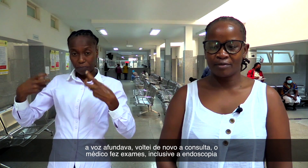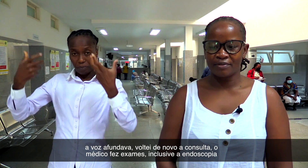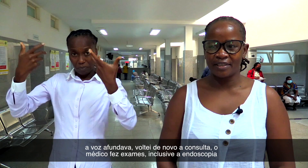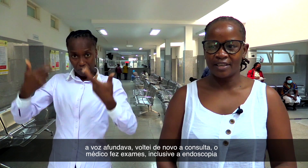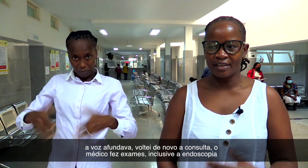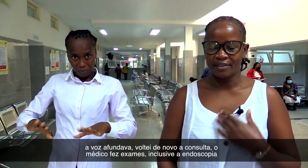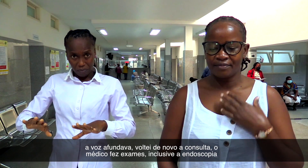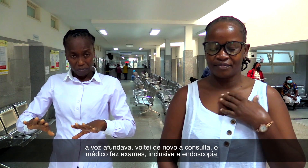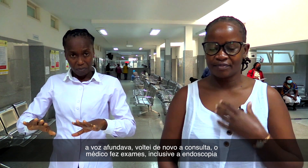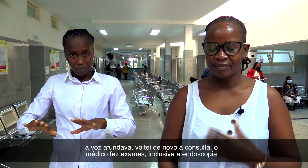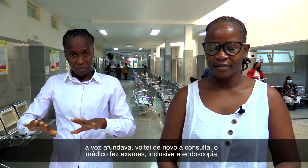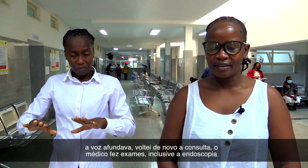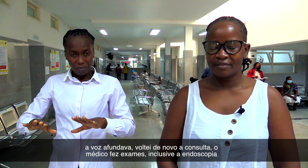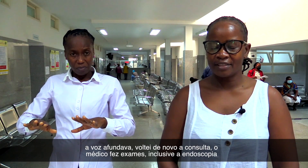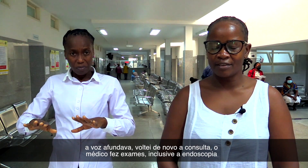e, inclusive fez